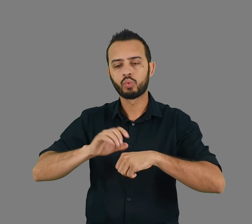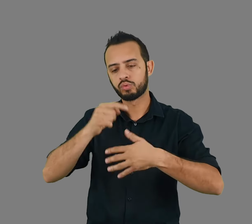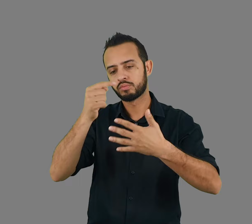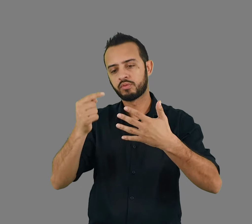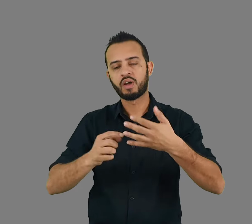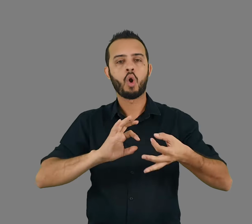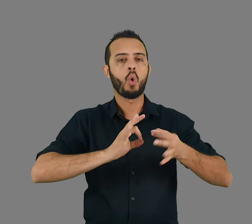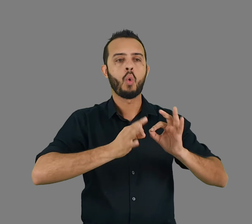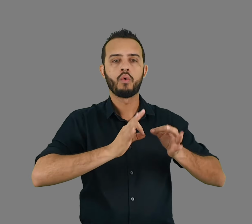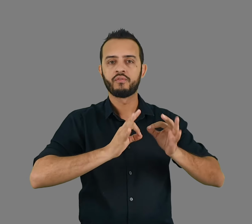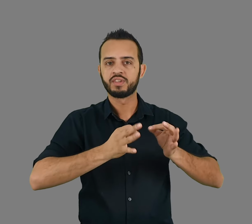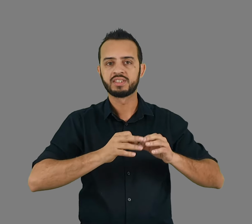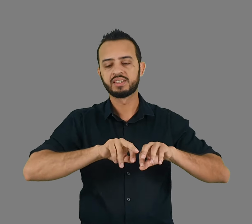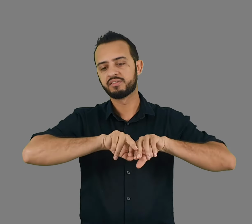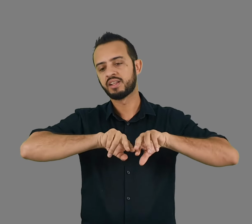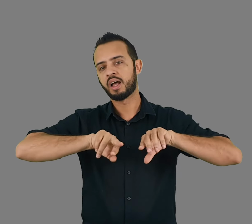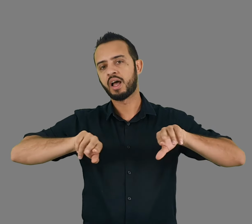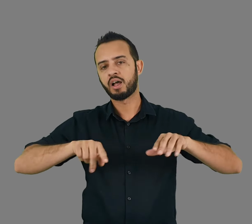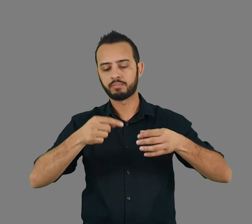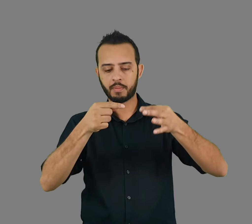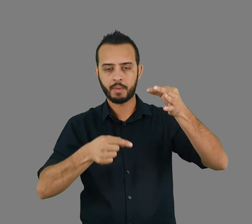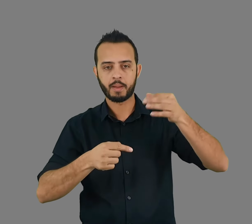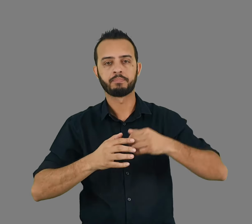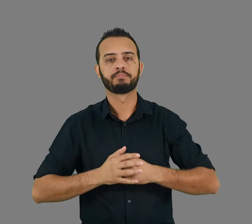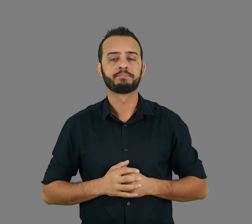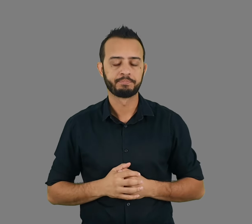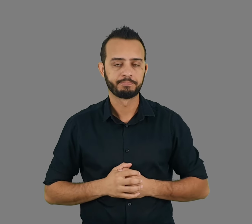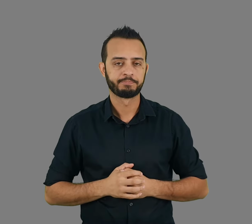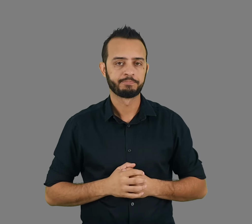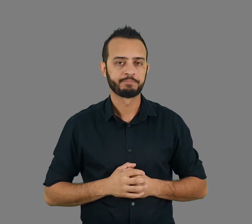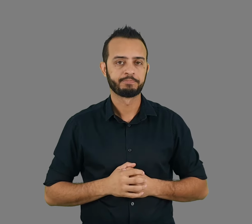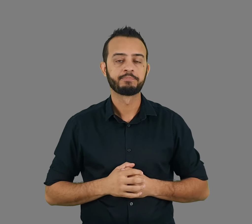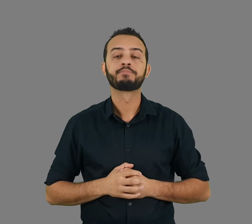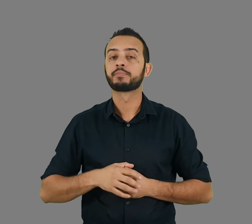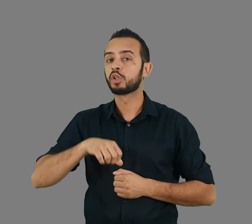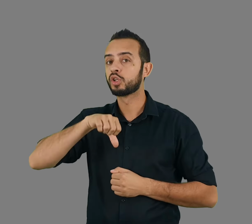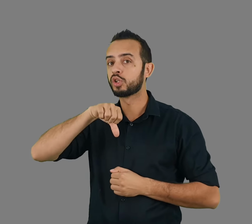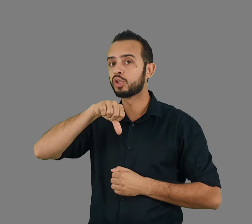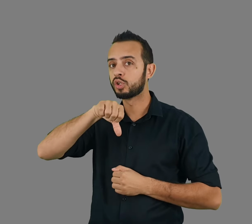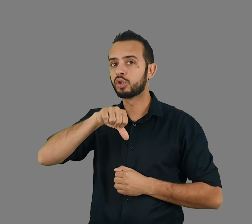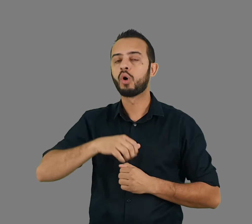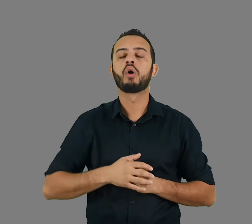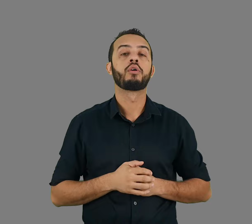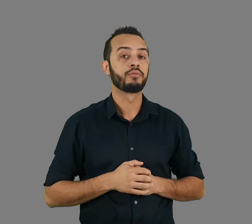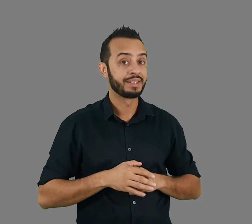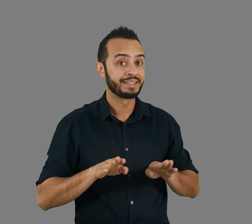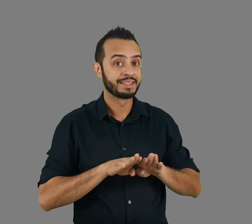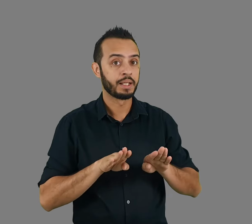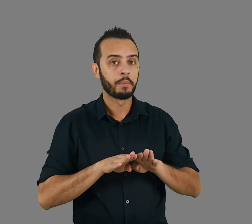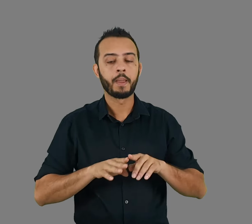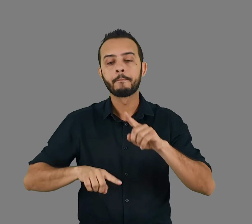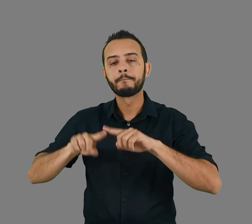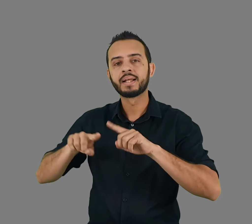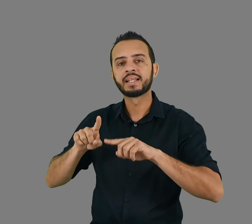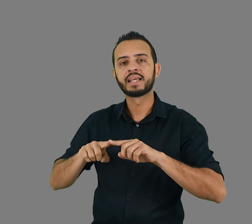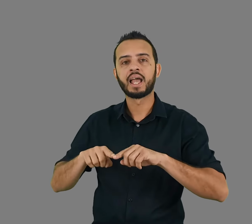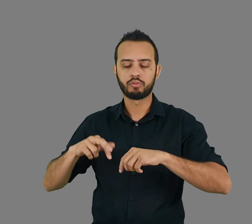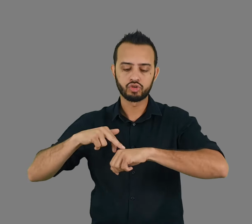oficinas e serviços não especificados. 9. Comercializar acessórios de moda e artigos de